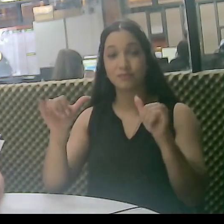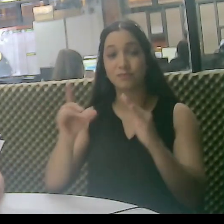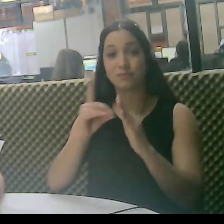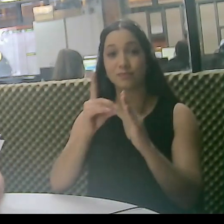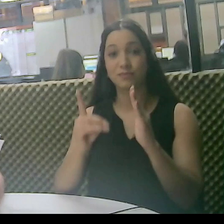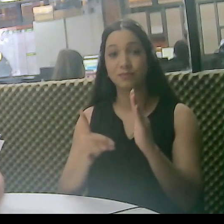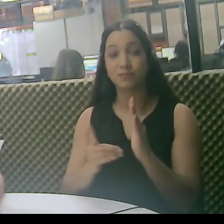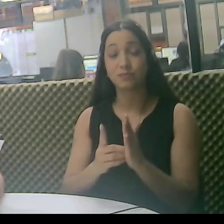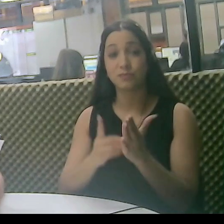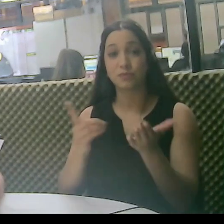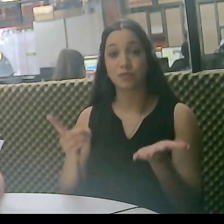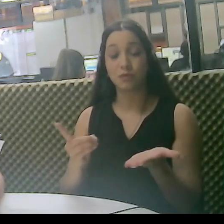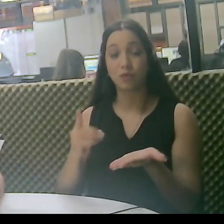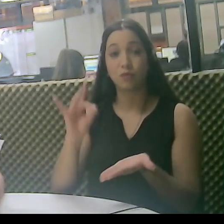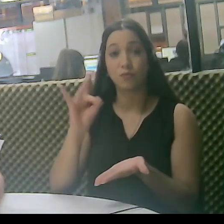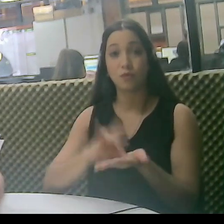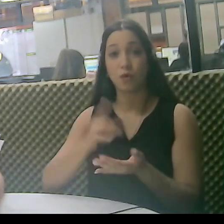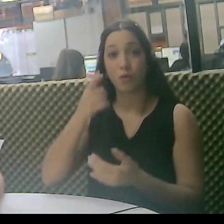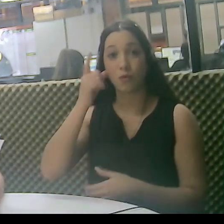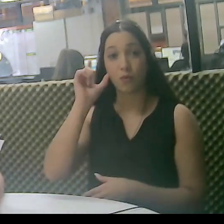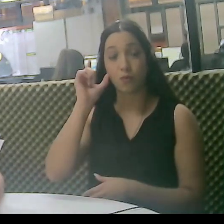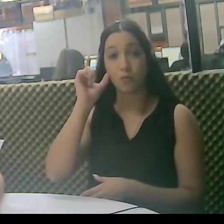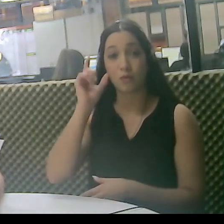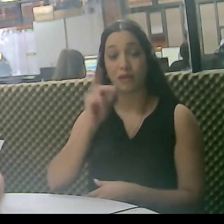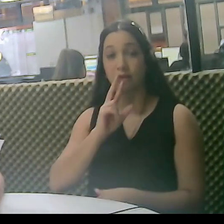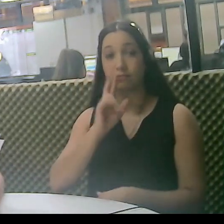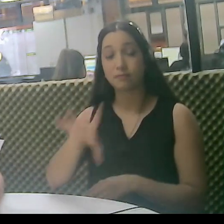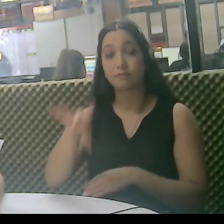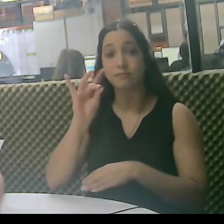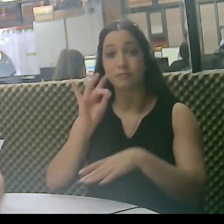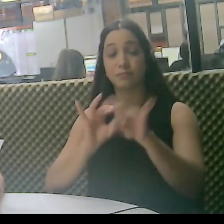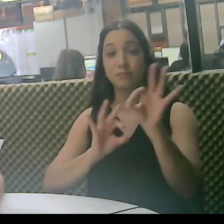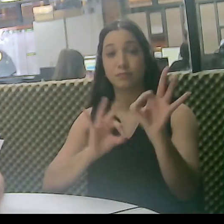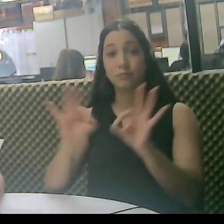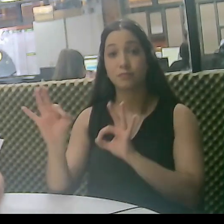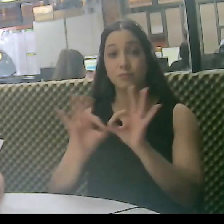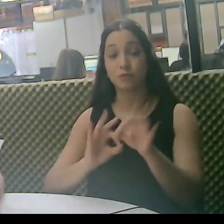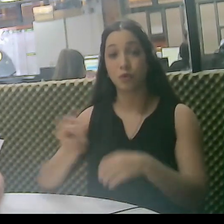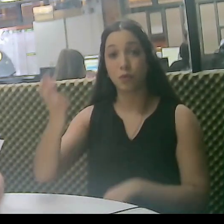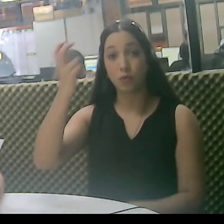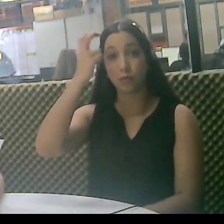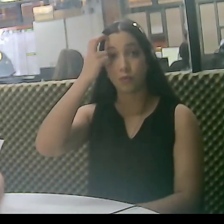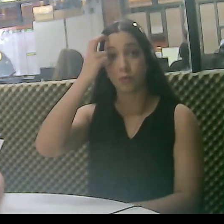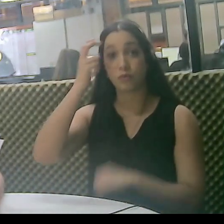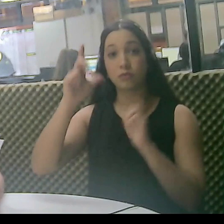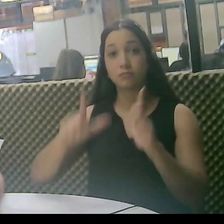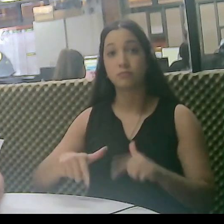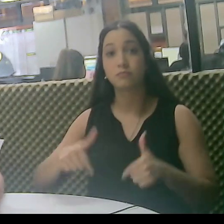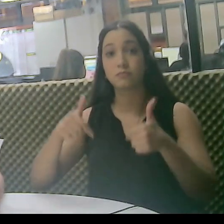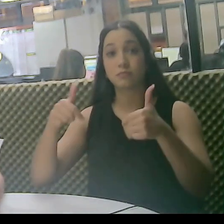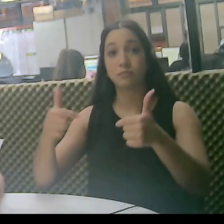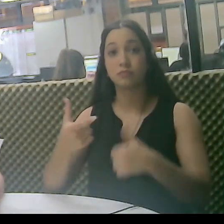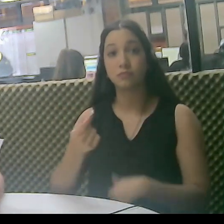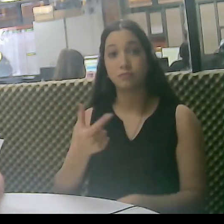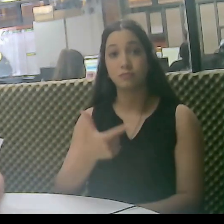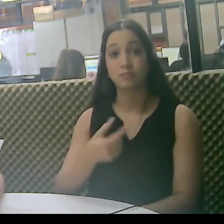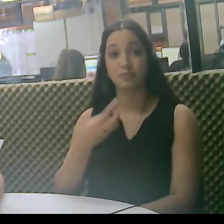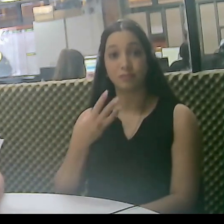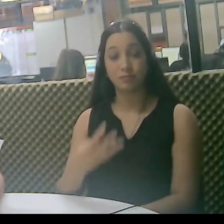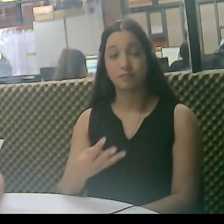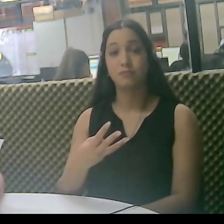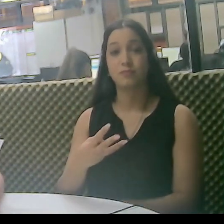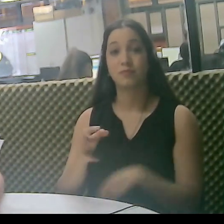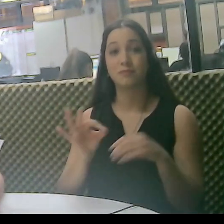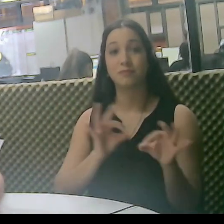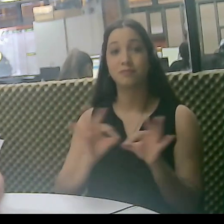Oficial de ontem, segunda-feira, o resultado da seleção dos projetos culturais a serem executados em 2023 por meio